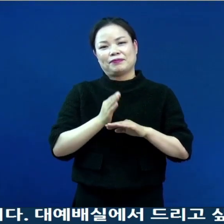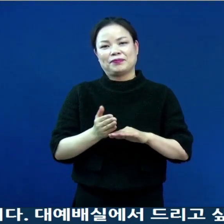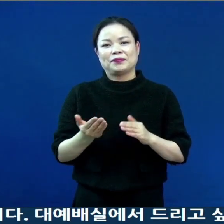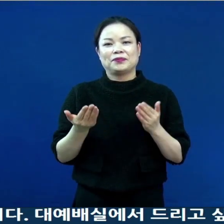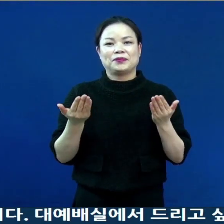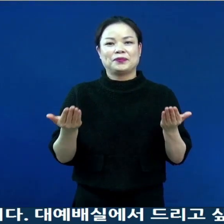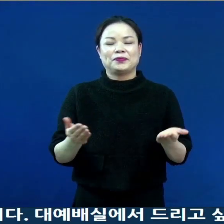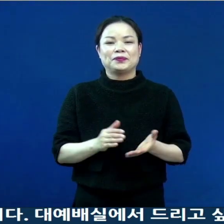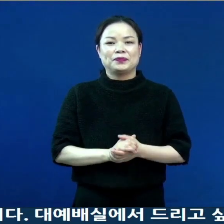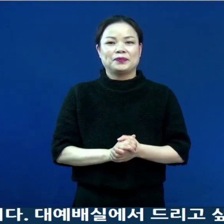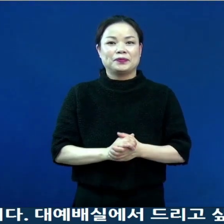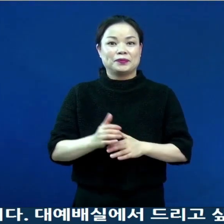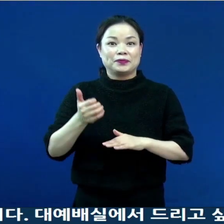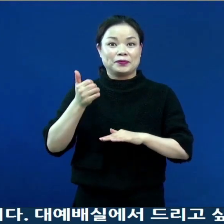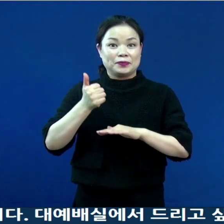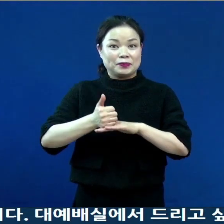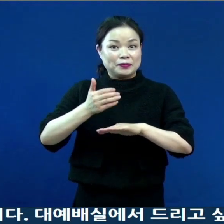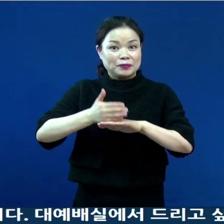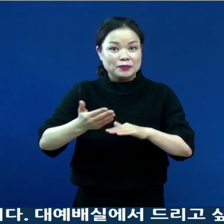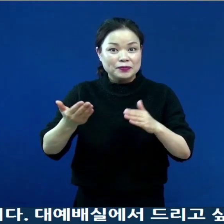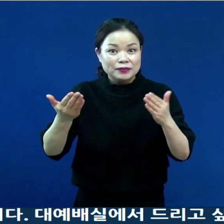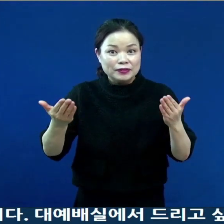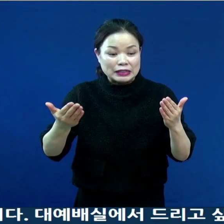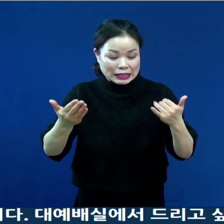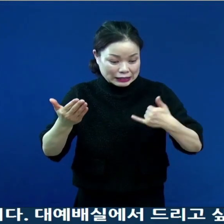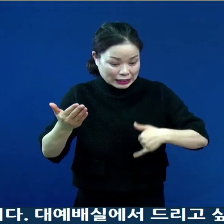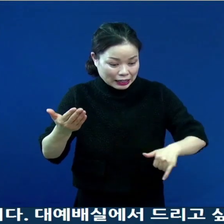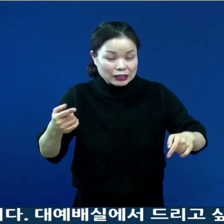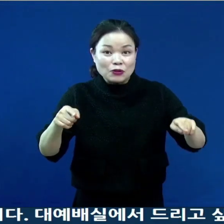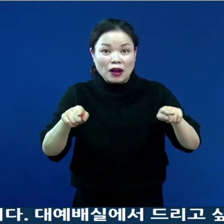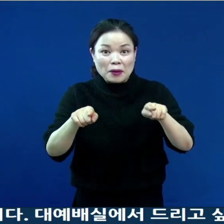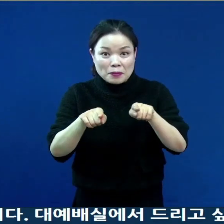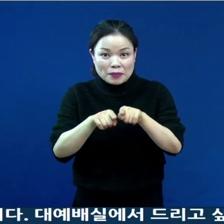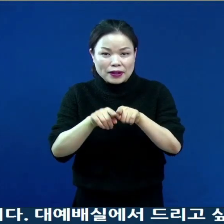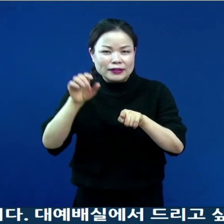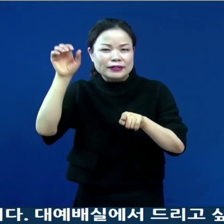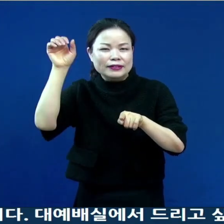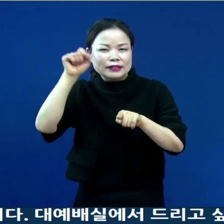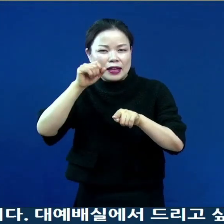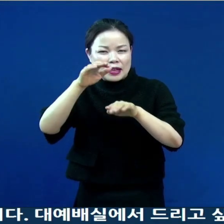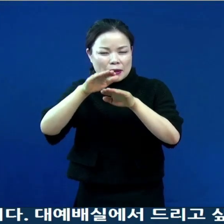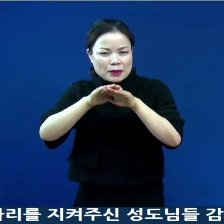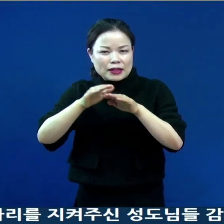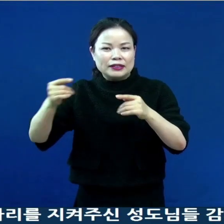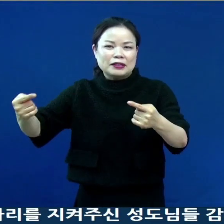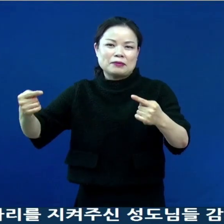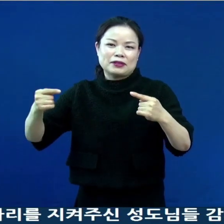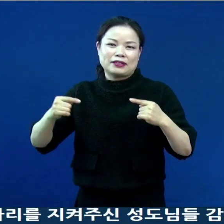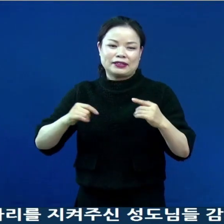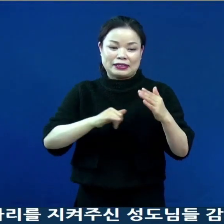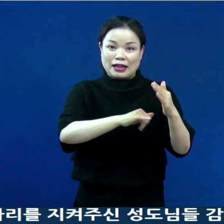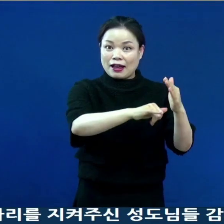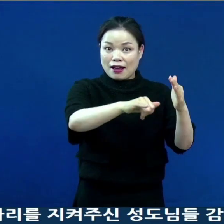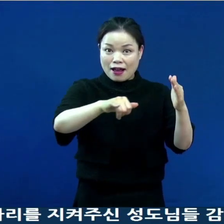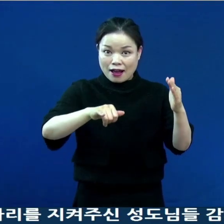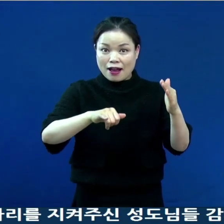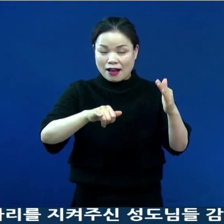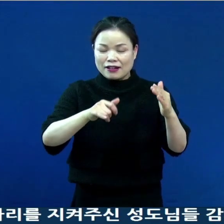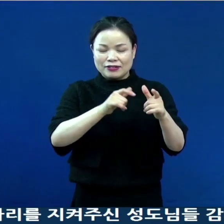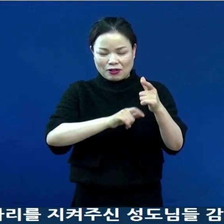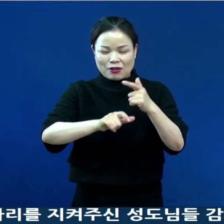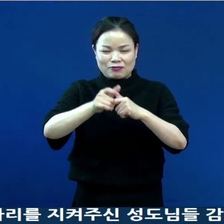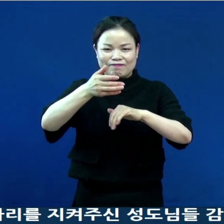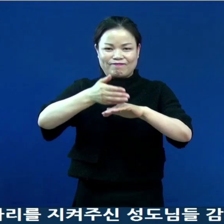드립니다. 마지막 감사는 자녀들과 함께 새벽 기도에 열심히 참여하신 가족들